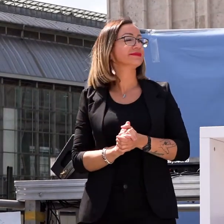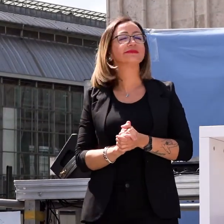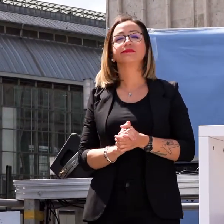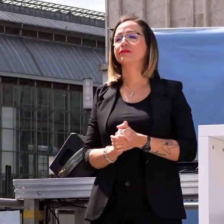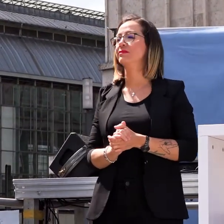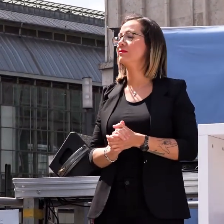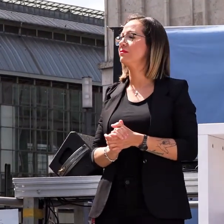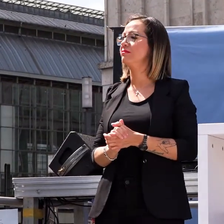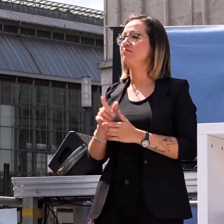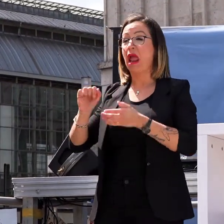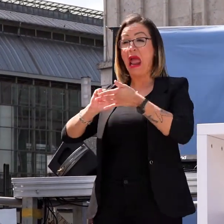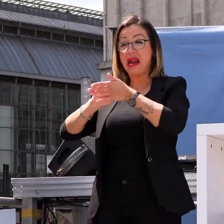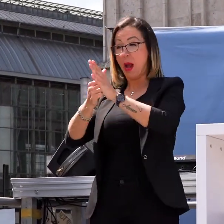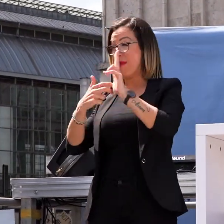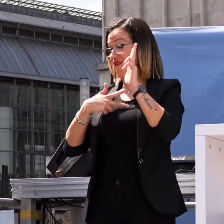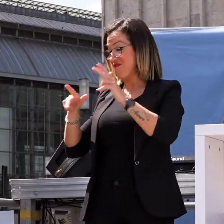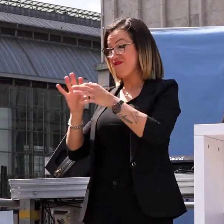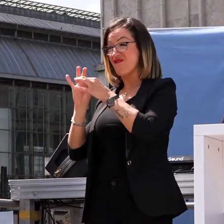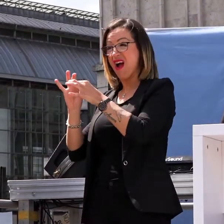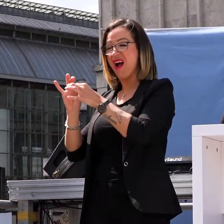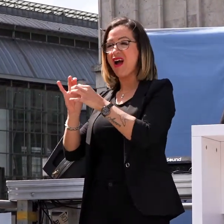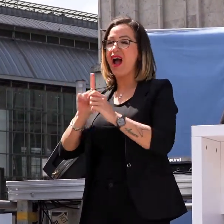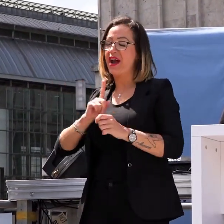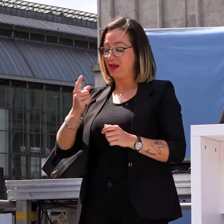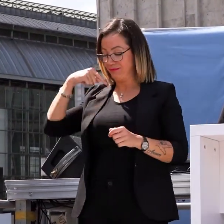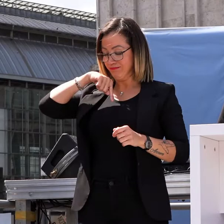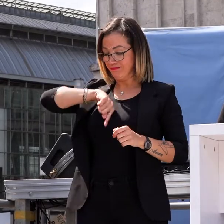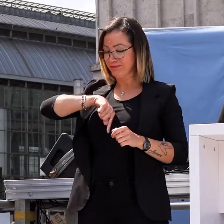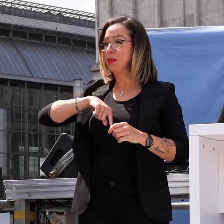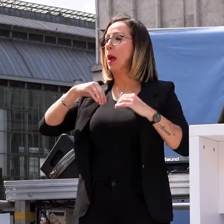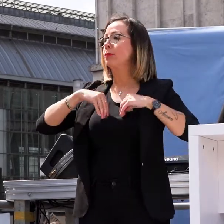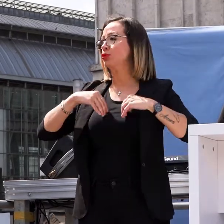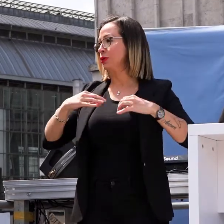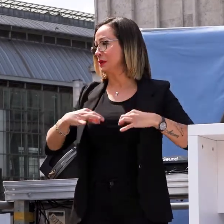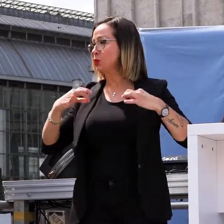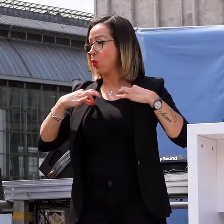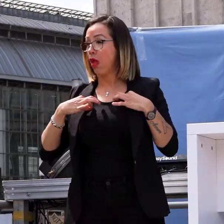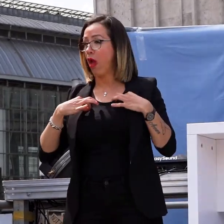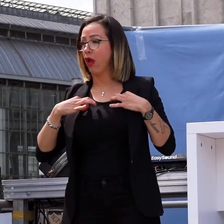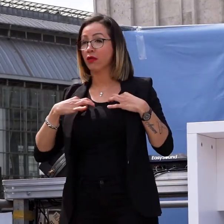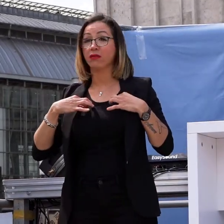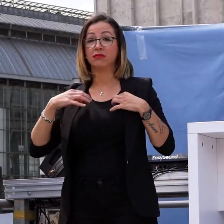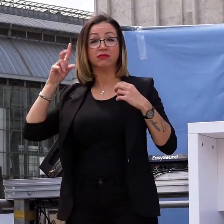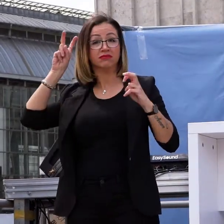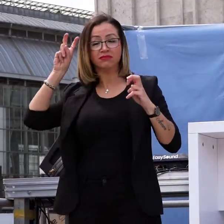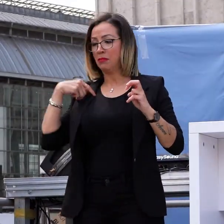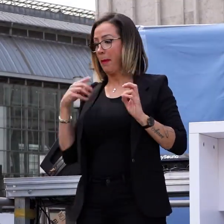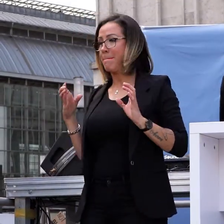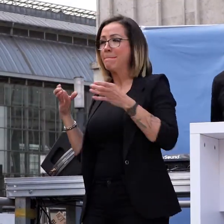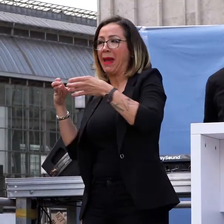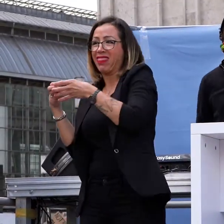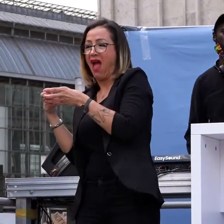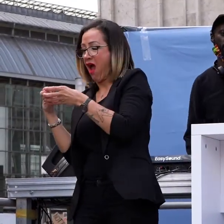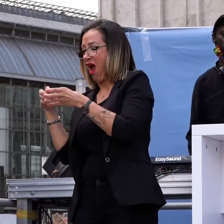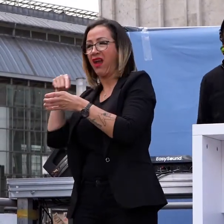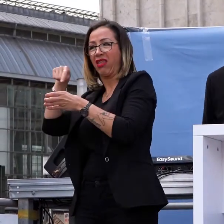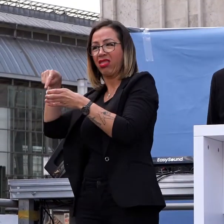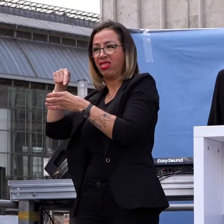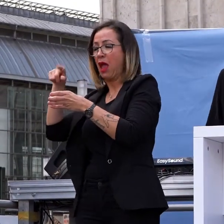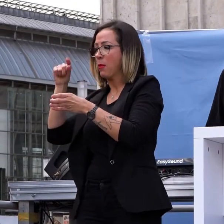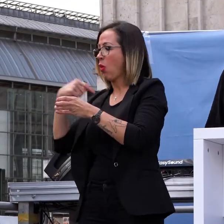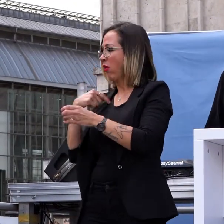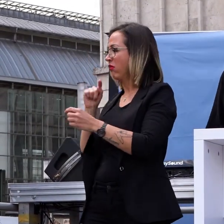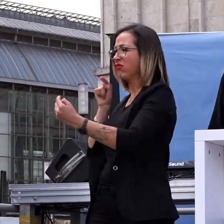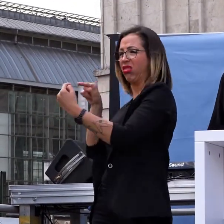Der wahre Kampf gilt unserer eigenen psychischen Gesundheit. Wenn wir als Minderheit verstehen, dass wir uns weniger gegenseitig